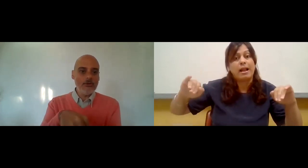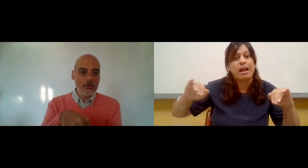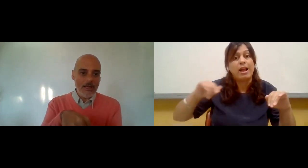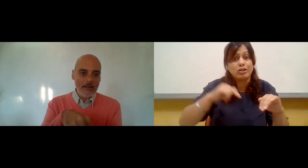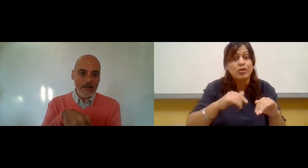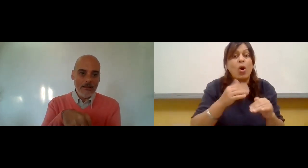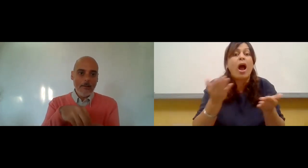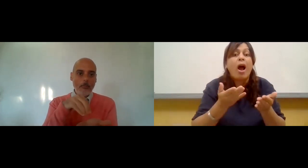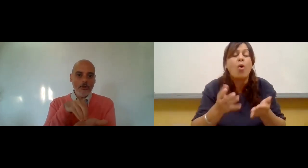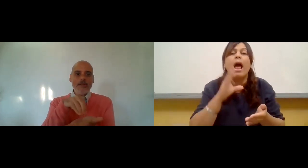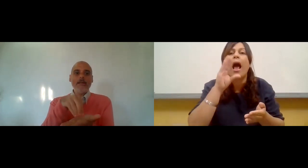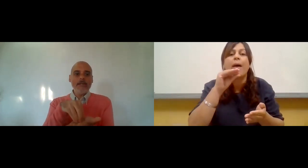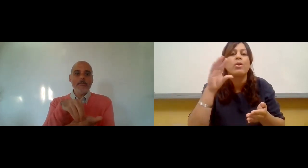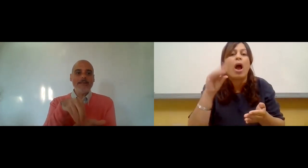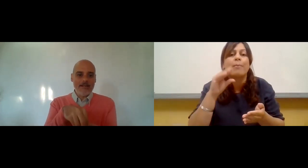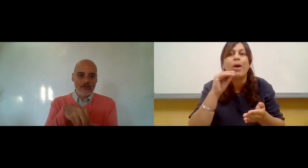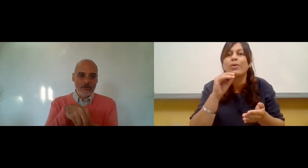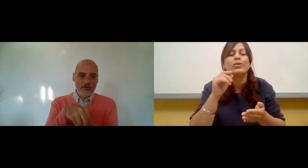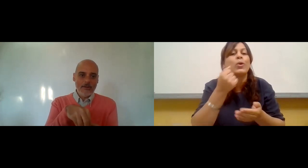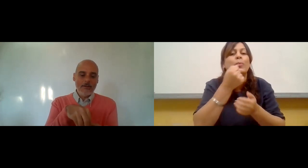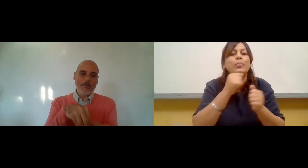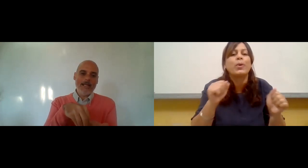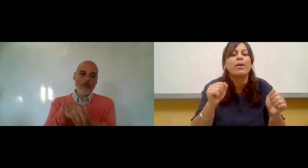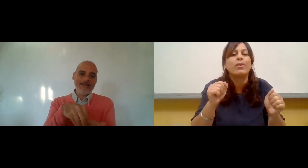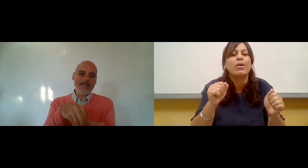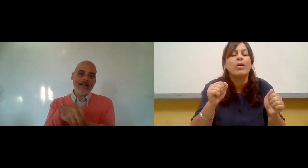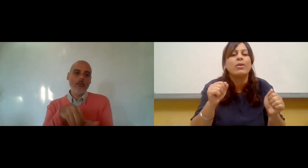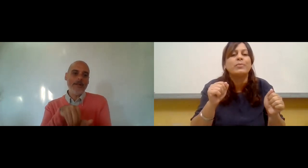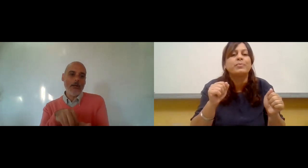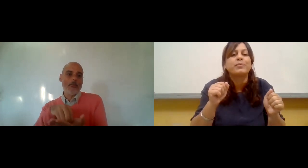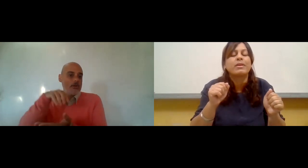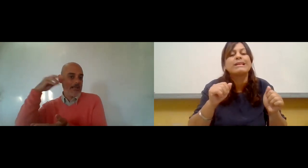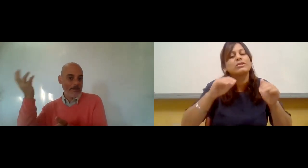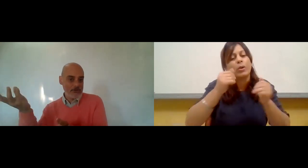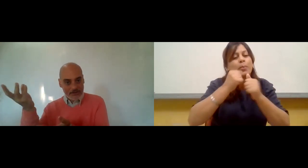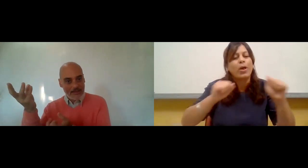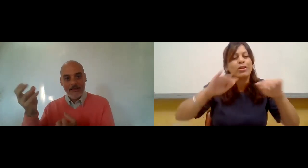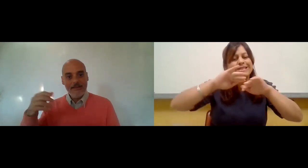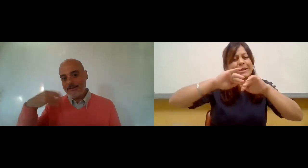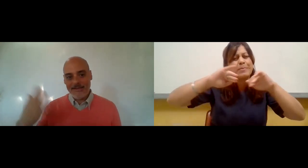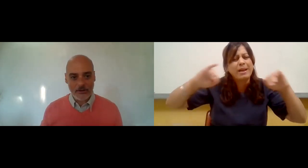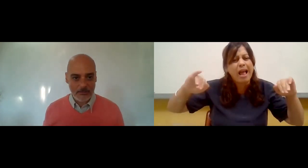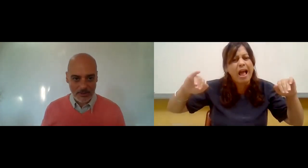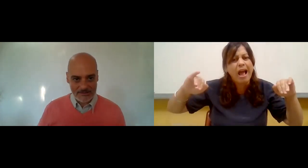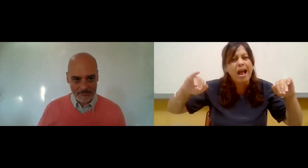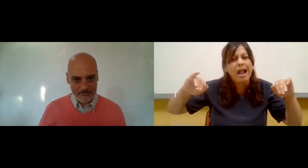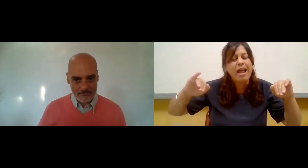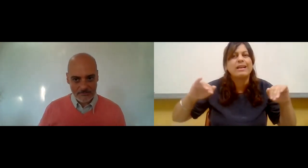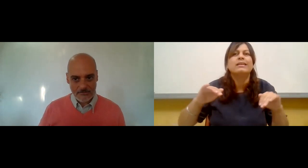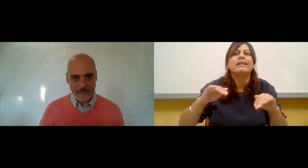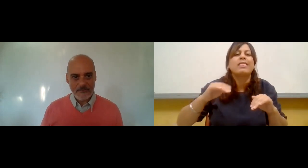la escritura, puedo escribir mi texto para poder ser recuperado por otra persona 10 años